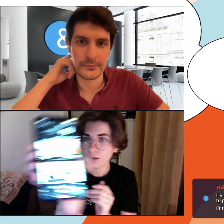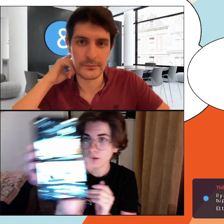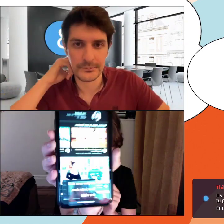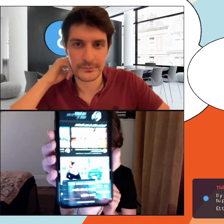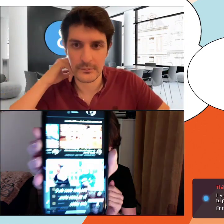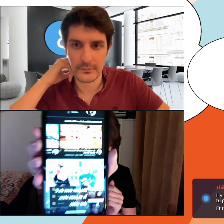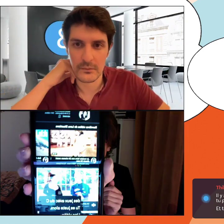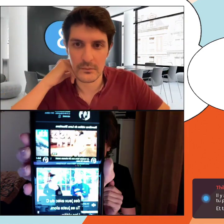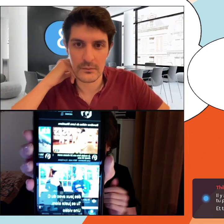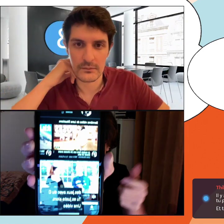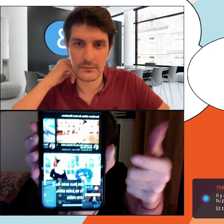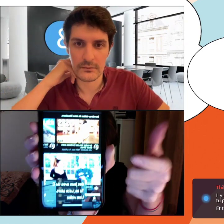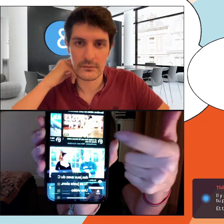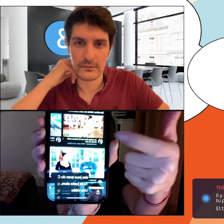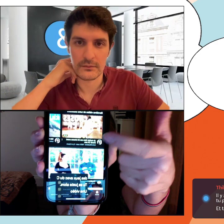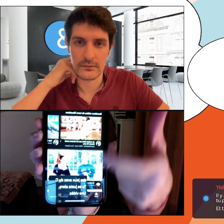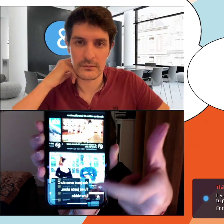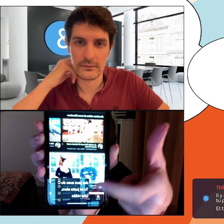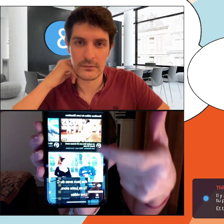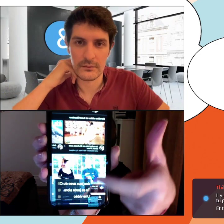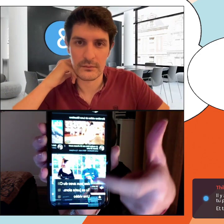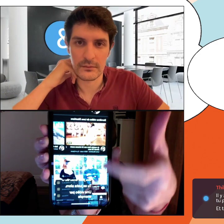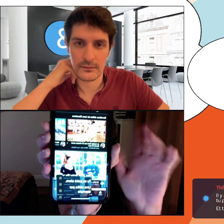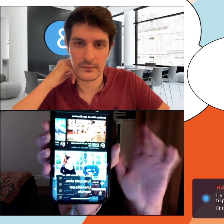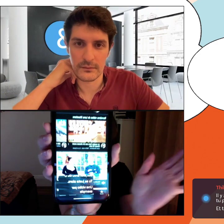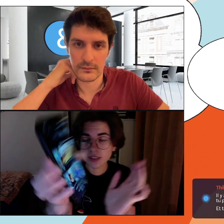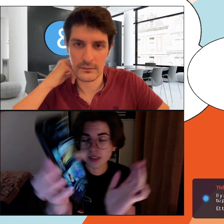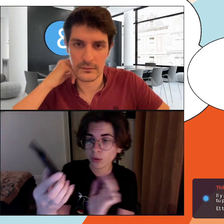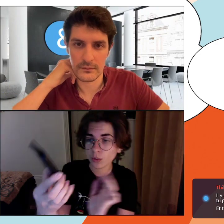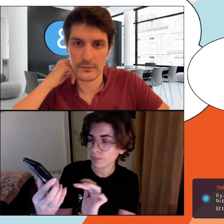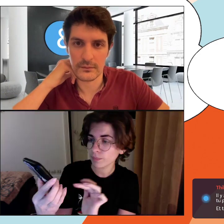exemple, je vais mettre n'importe quelle vidéo.